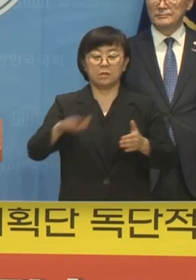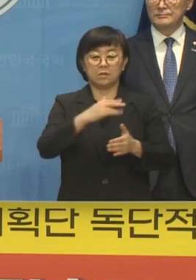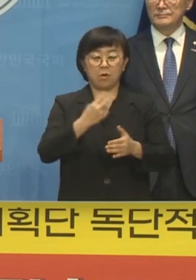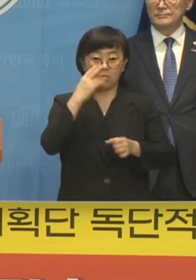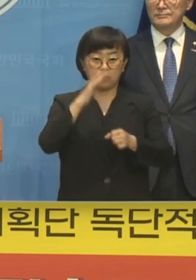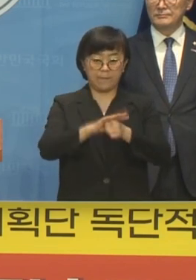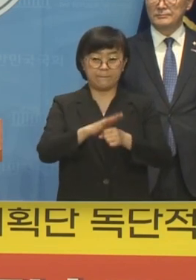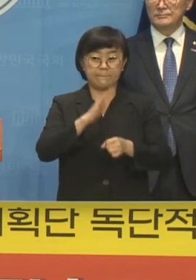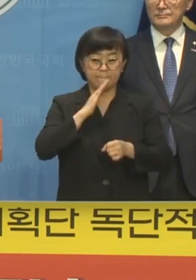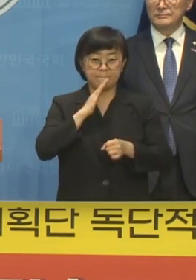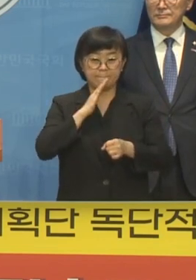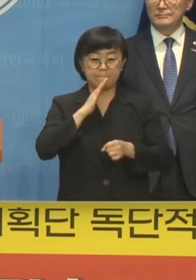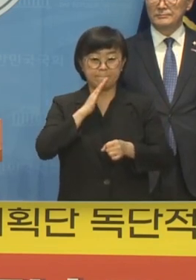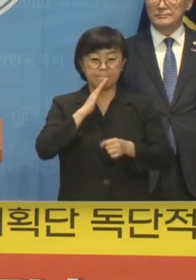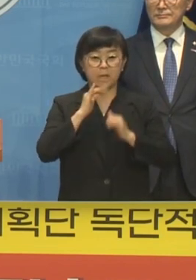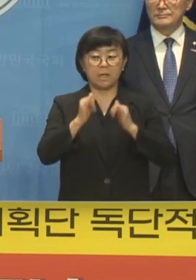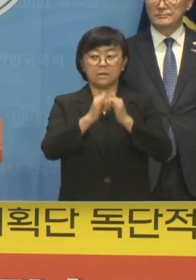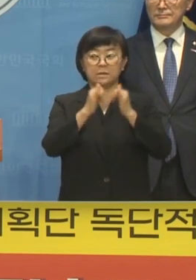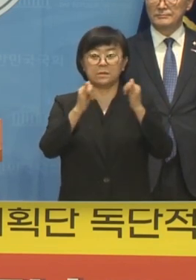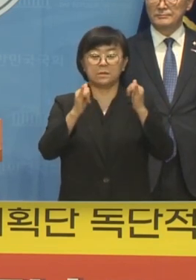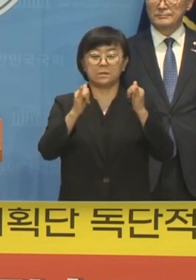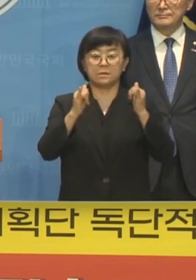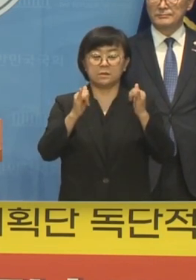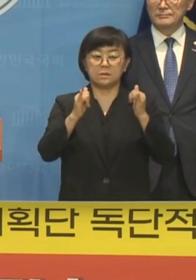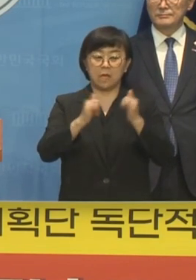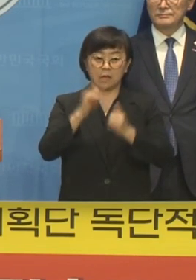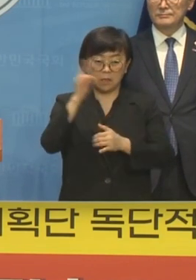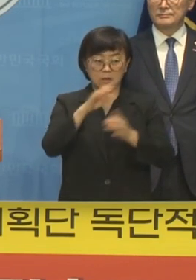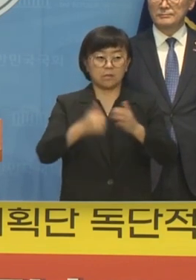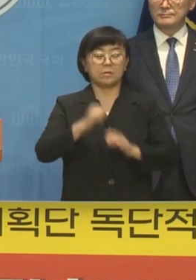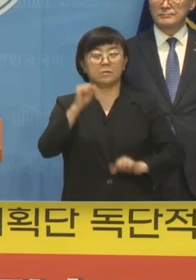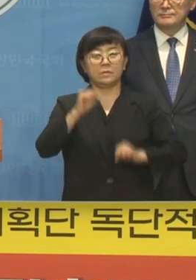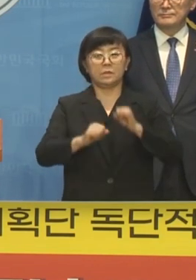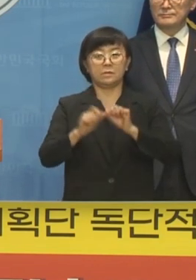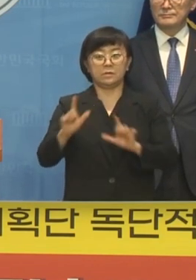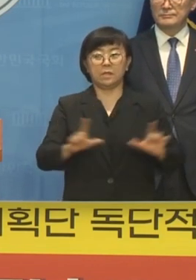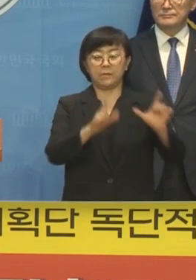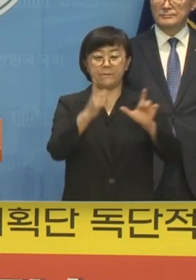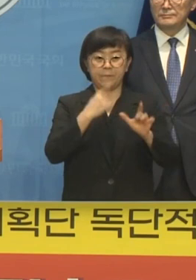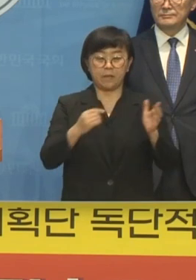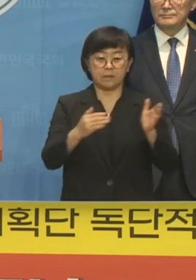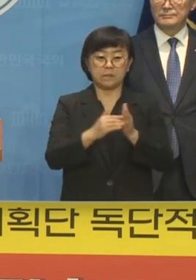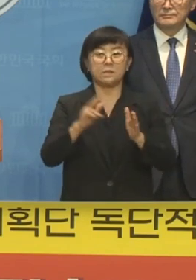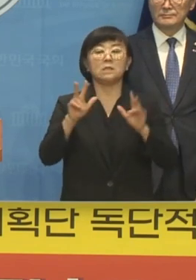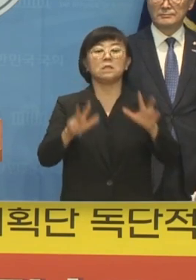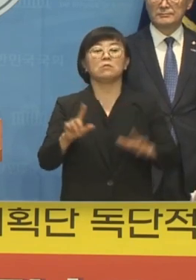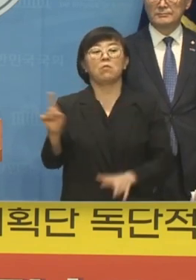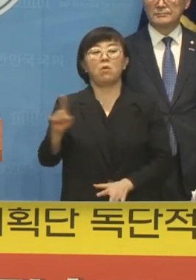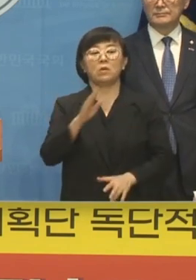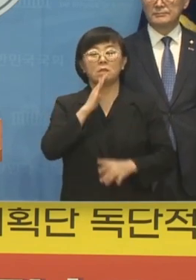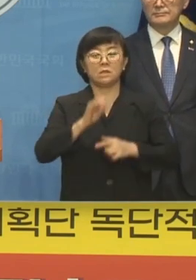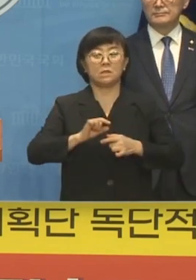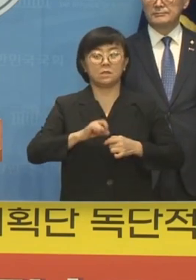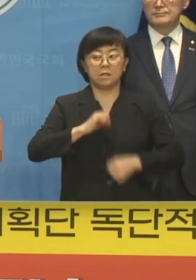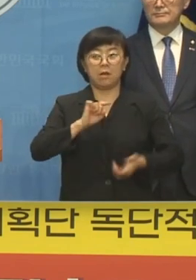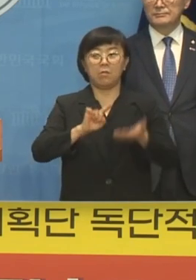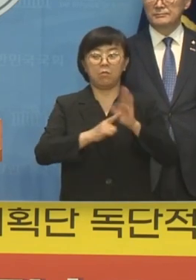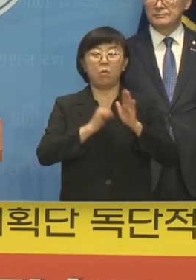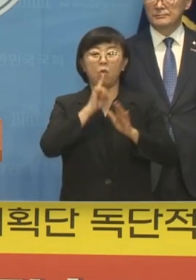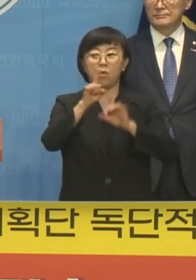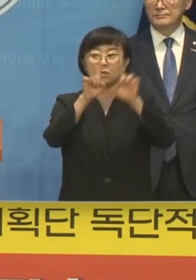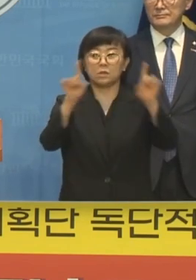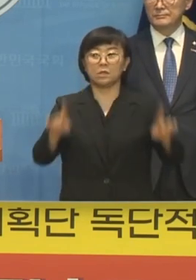억울함 속에 사회와 격리돼서 살아왔습니다. 그런데 지금 어떻습니까? 진상보고서